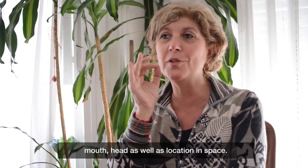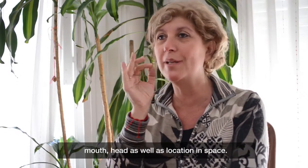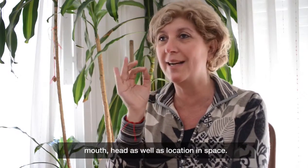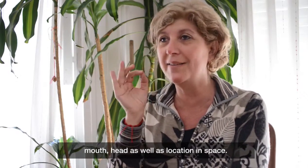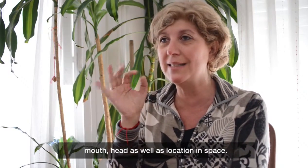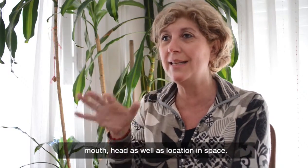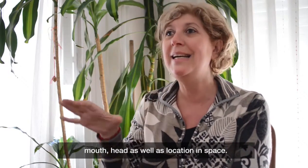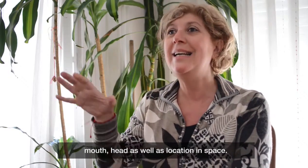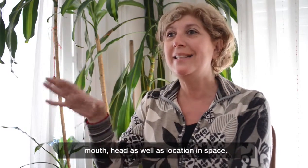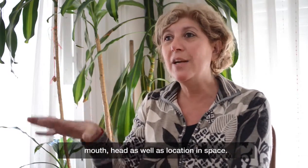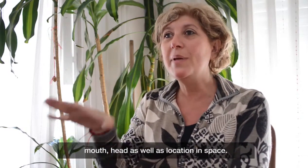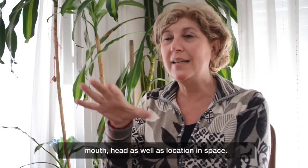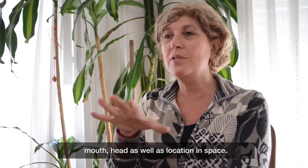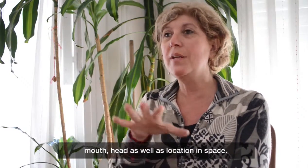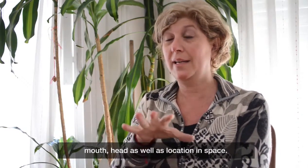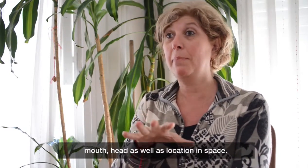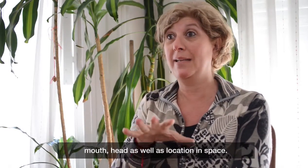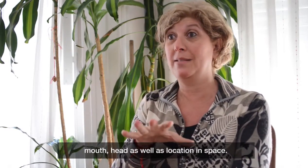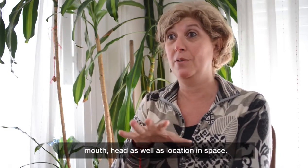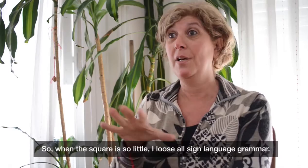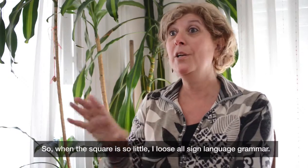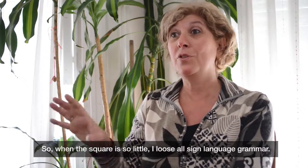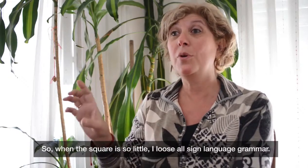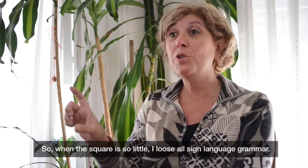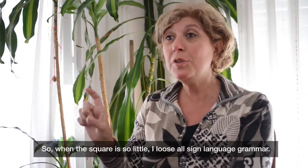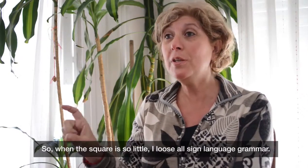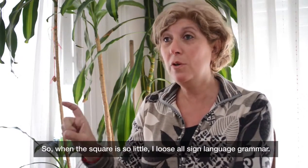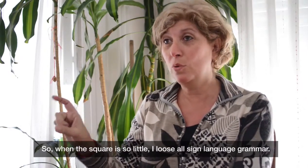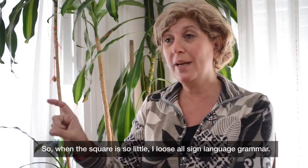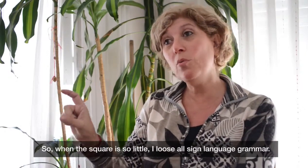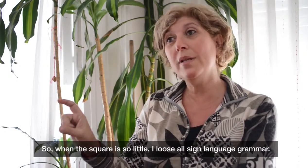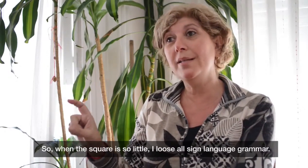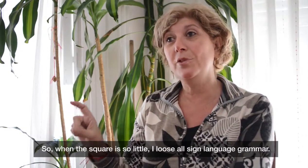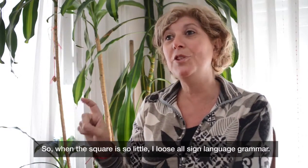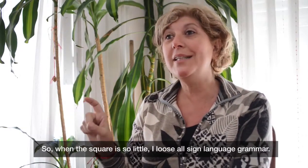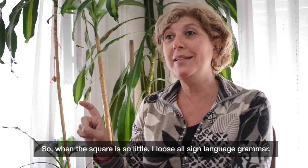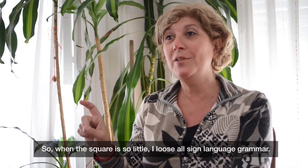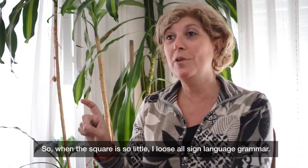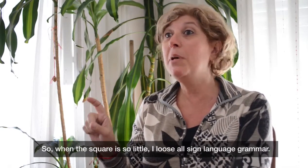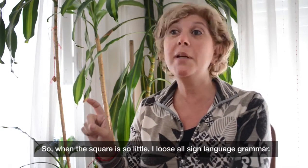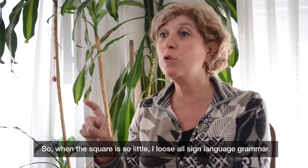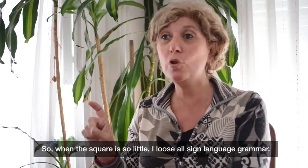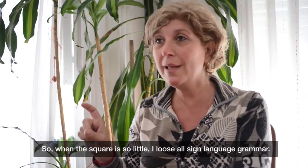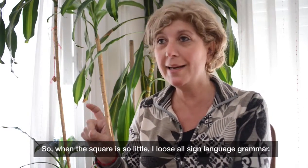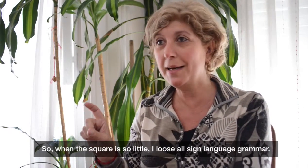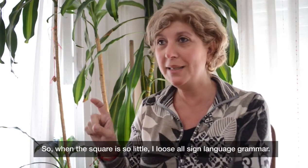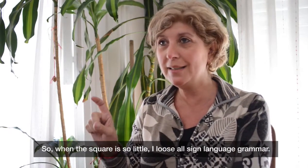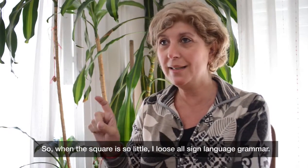de la cabeza, de la ubicación en el espacio. Entonces, cuando yo tengo un cuadradito chiquitito, me pierdo toda la gramática de la